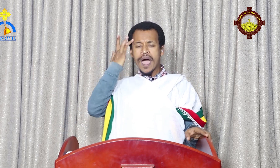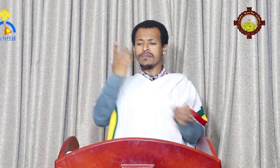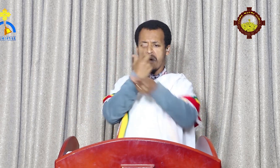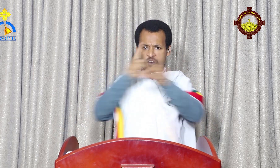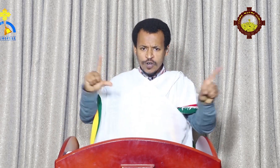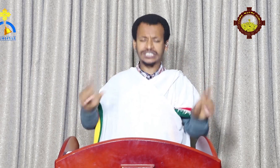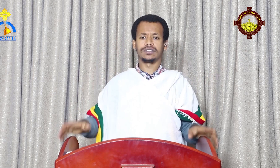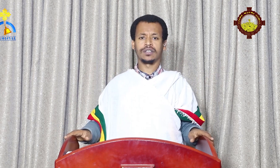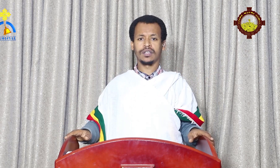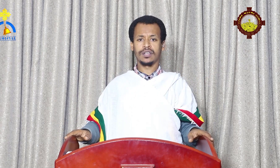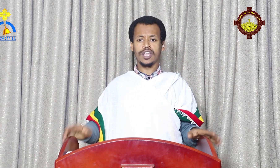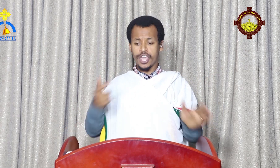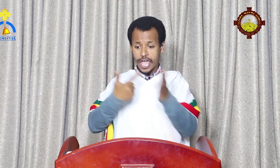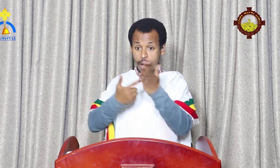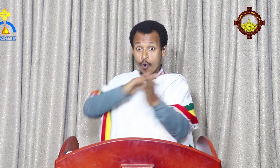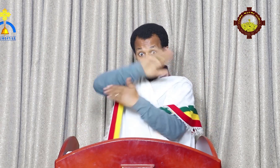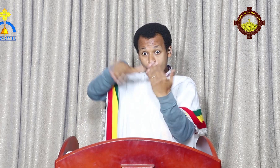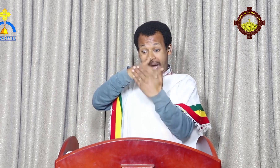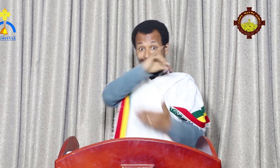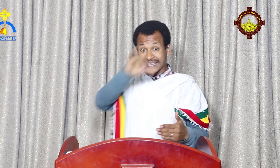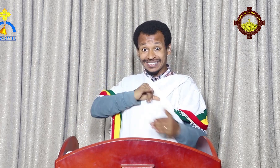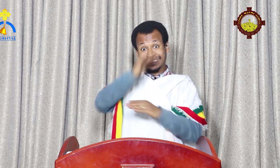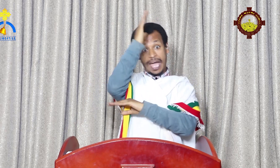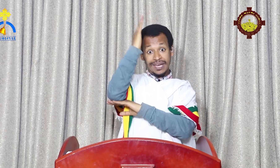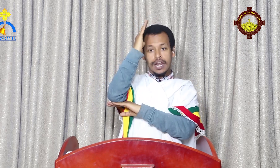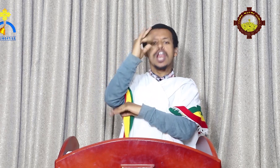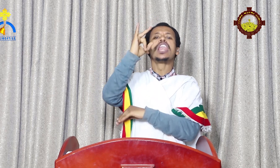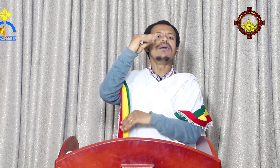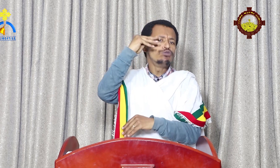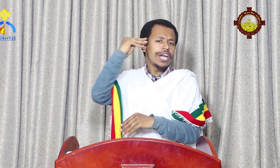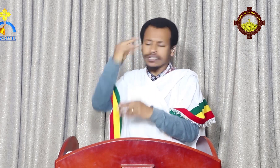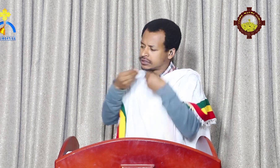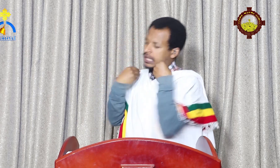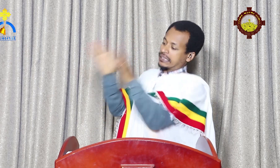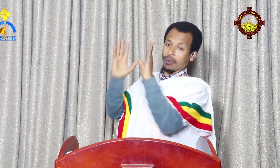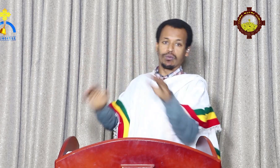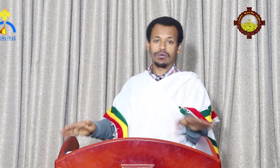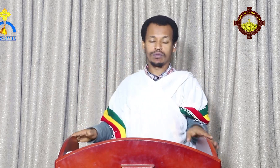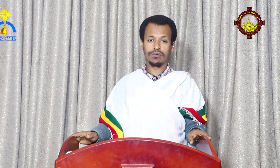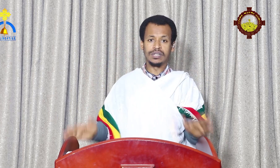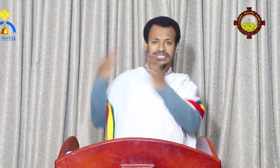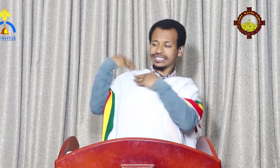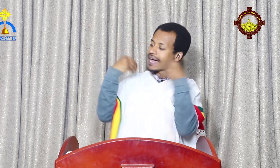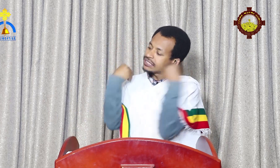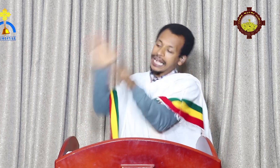ማን መፈወስ፣ ይሄ ሁሉ ባለቤት እግዚአብሔር ለሙሴ ሰጠው፣ ስልጣን